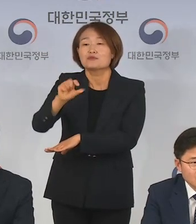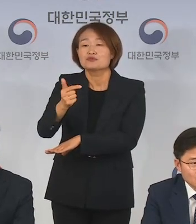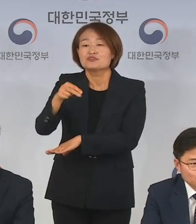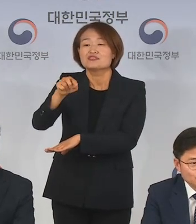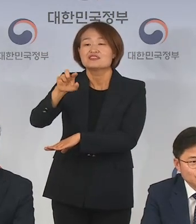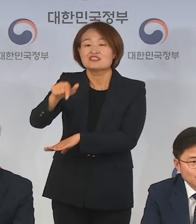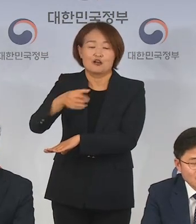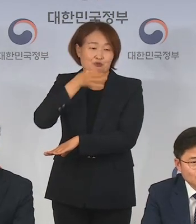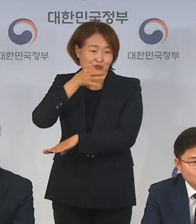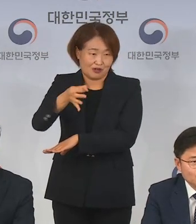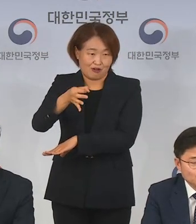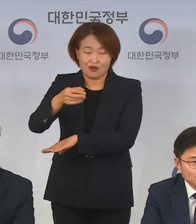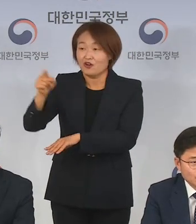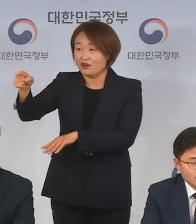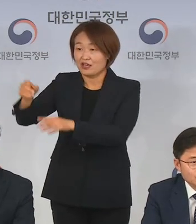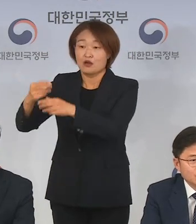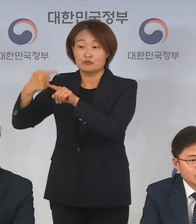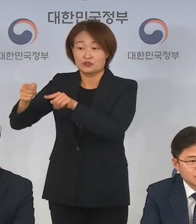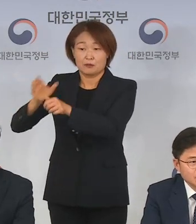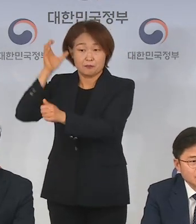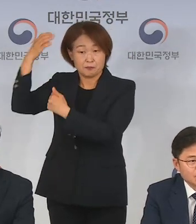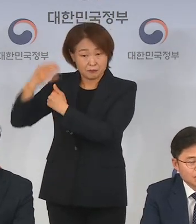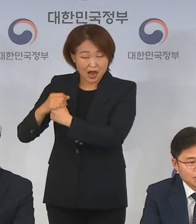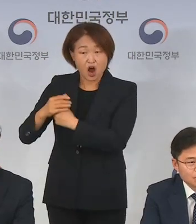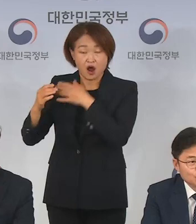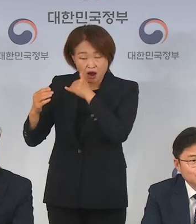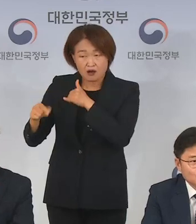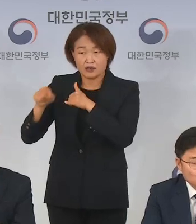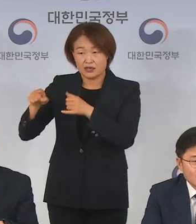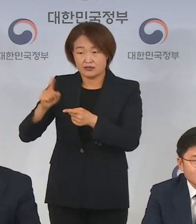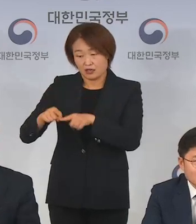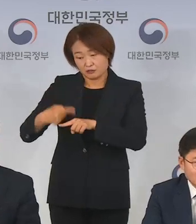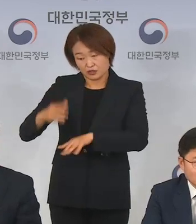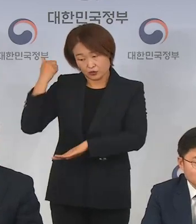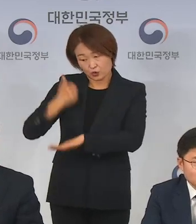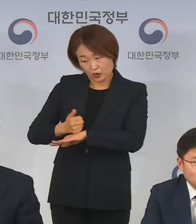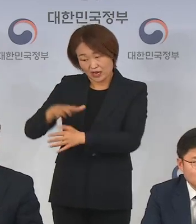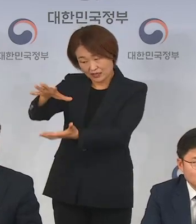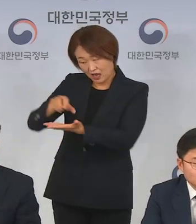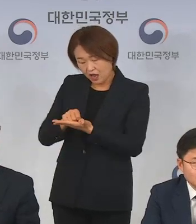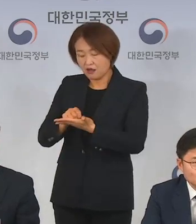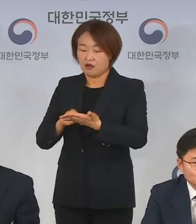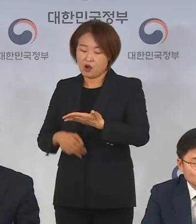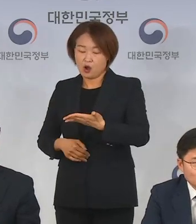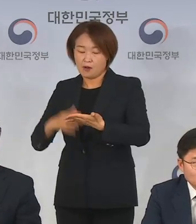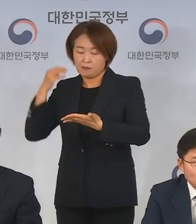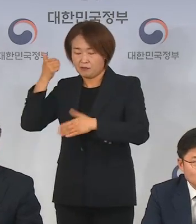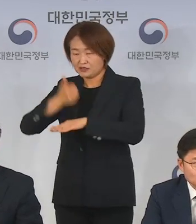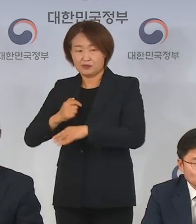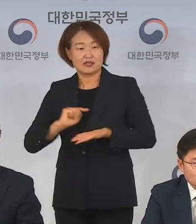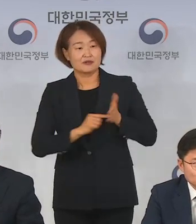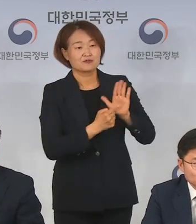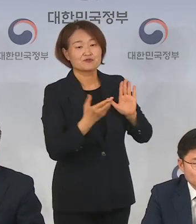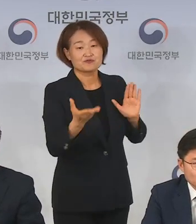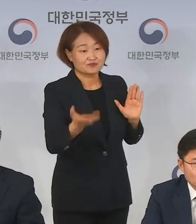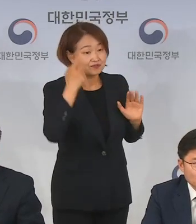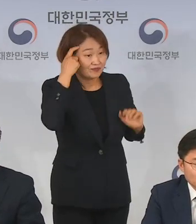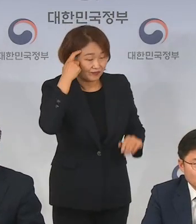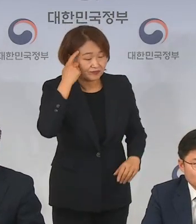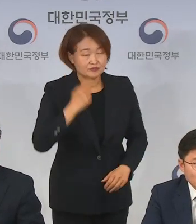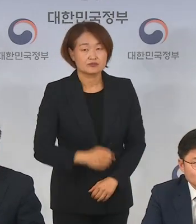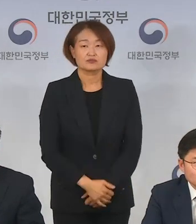IAEA가 분석을 맡겼던 부분 전체적인 분석 결과를 다 받아서 최종적으로 발표할 것으로 알고